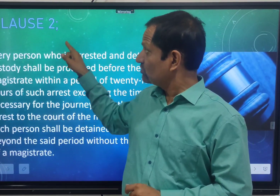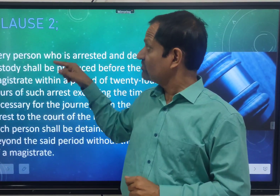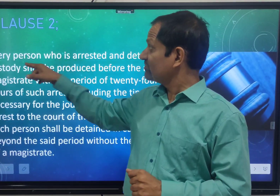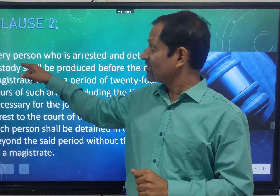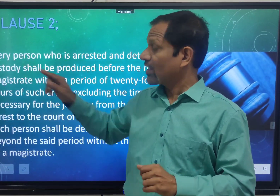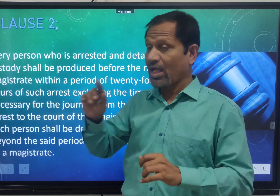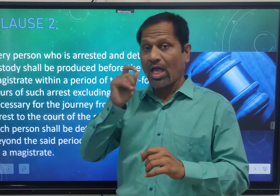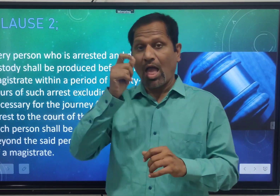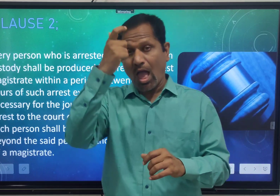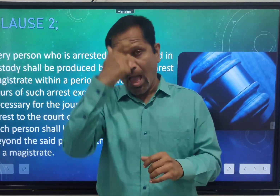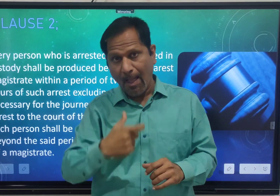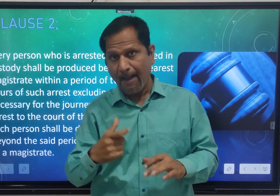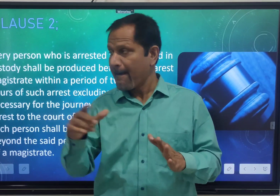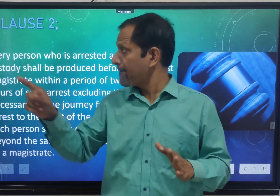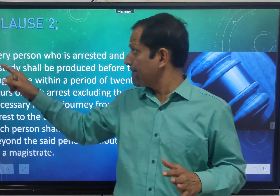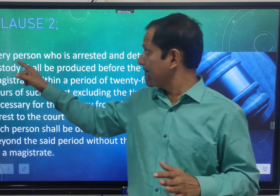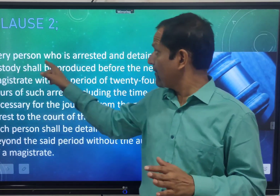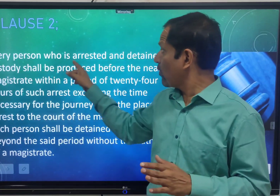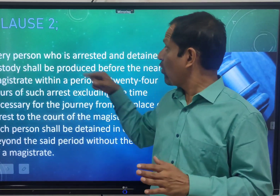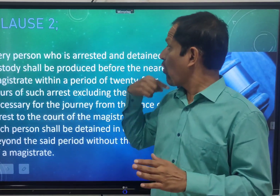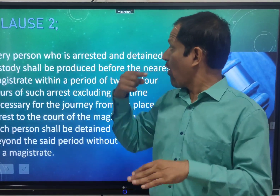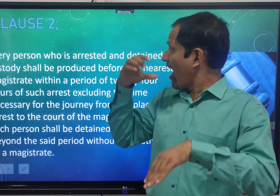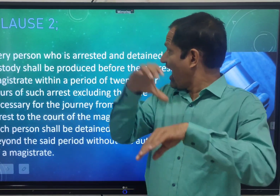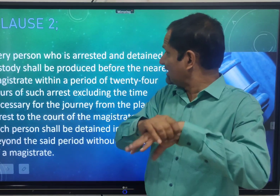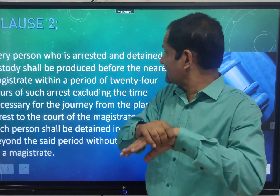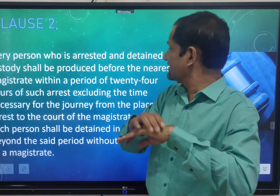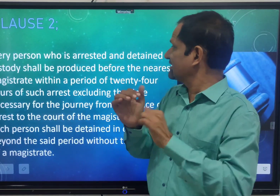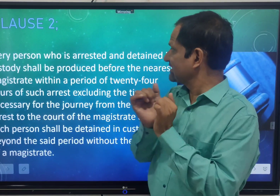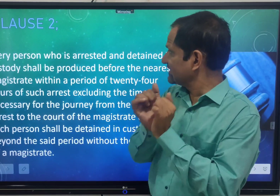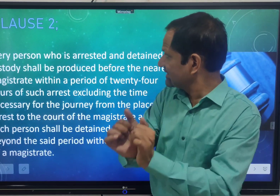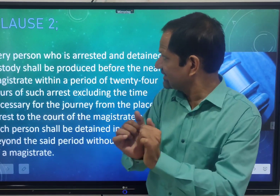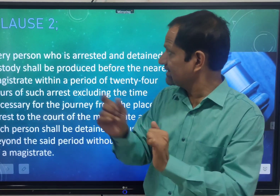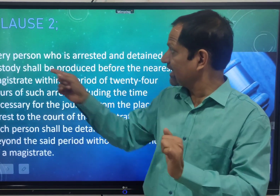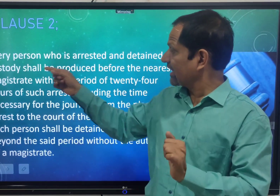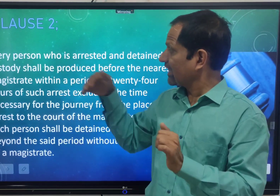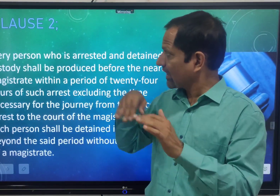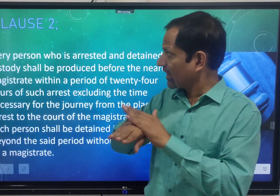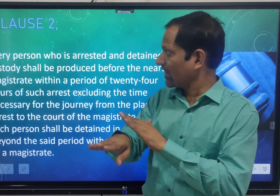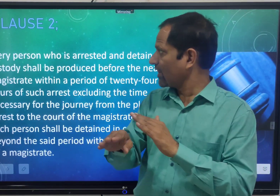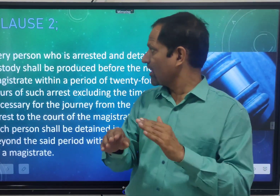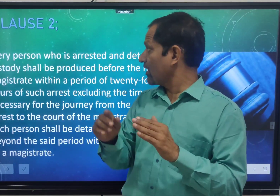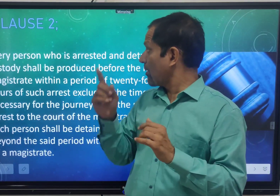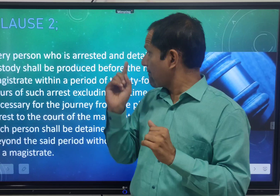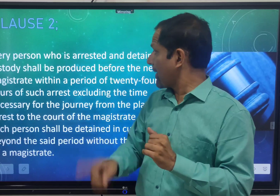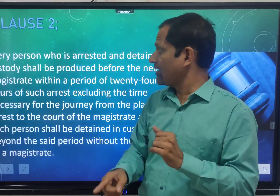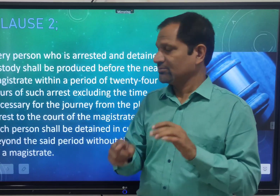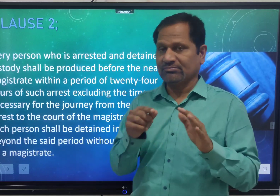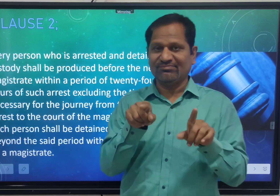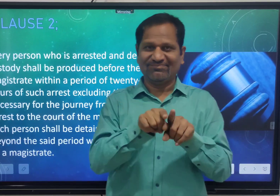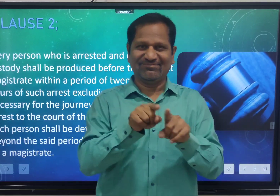अब आते हैं क्लॉज 2 पे। एवरी पर्सन हु इज़ अरेस्टेड एंड डिटेन्ड इन कस्टडी शैल बी प्रोड्यूस्ड बिफोर